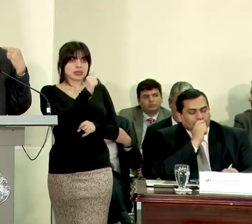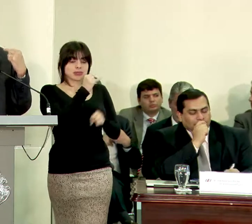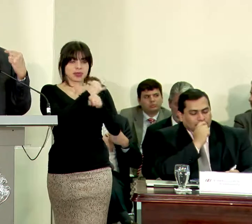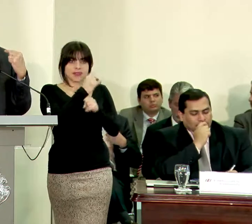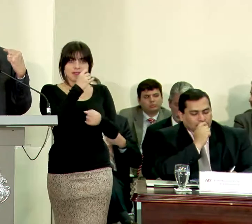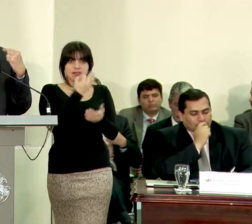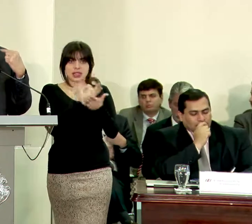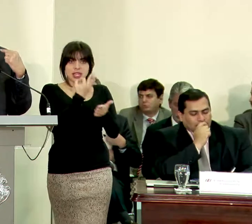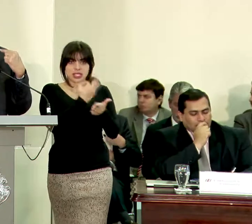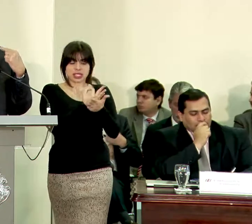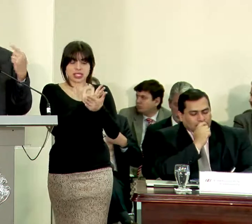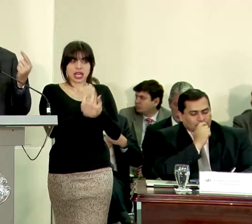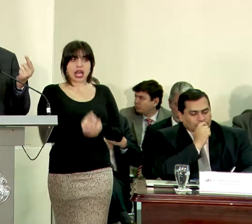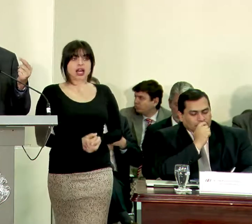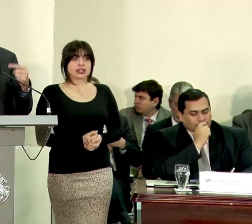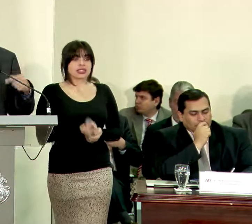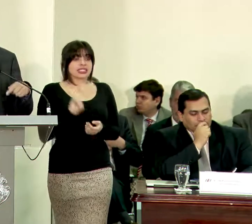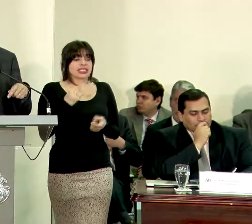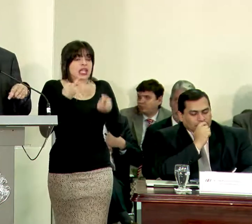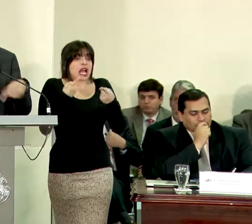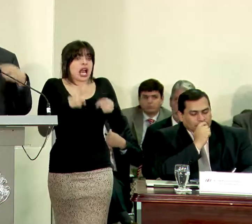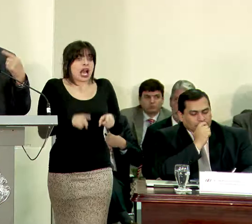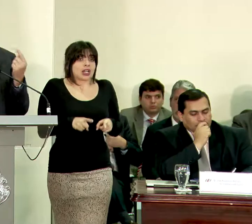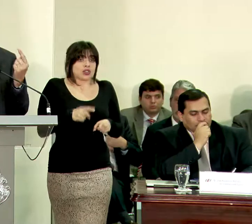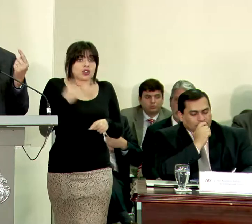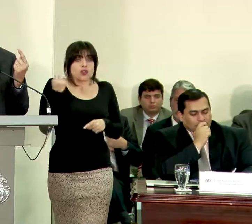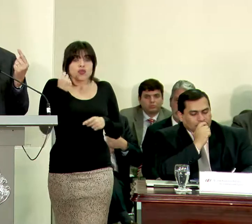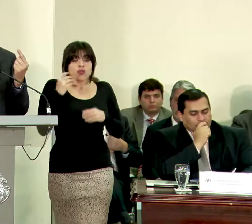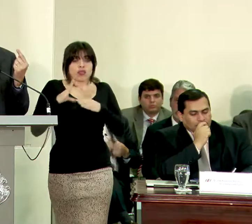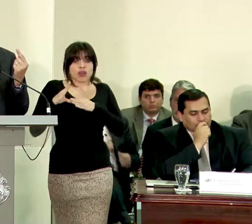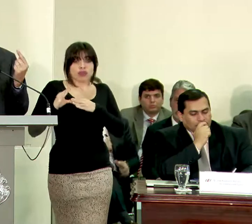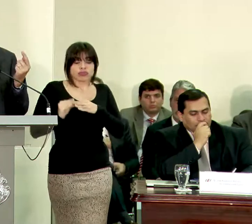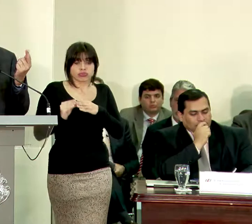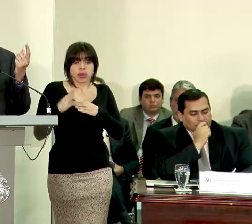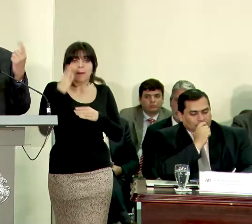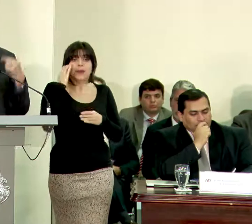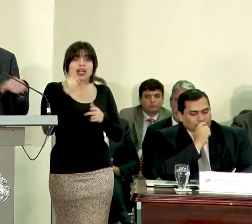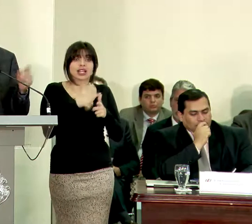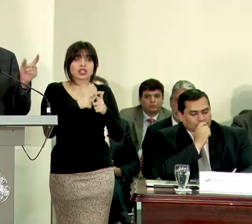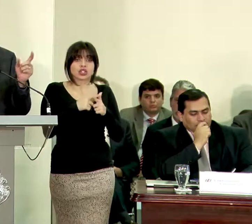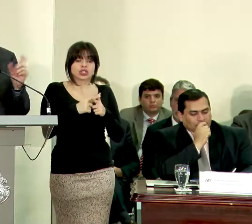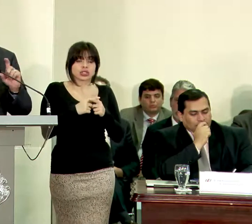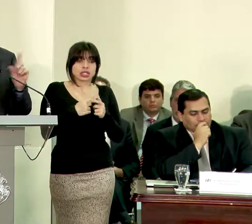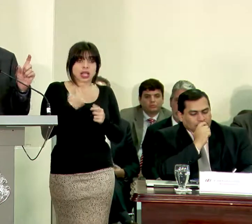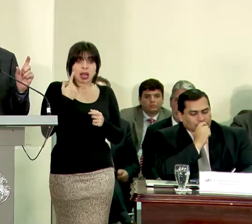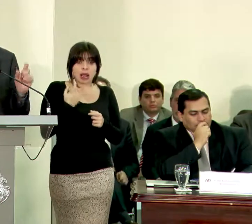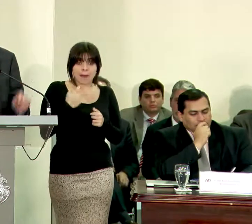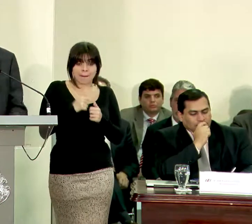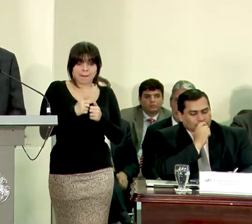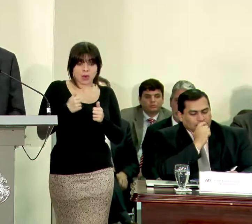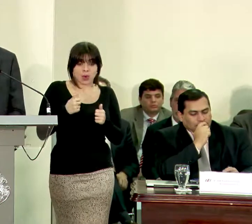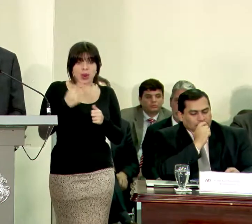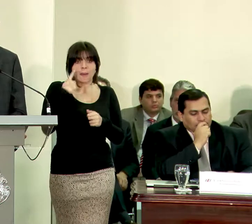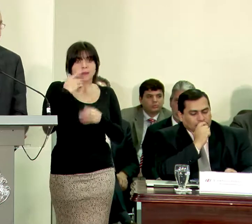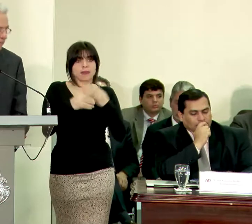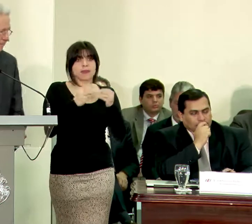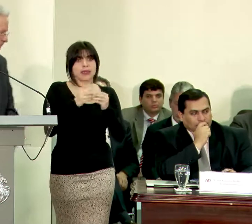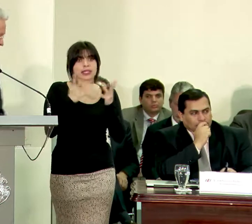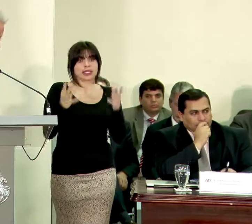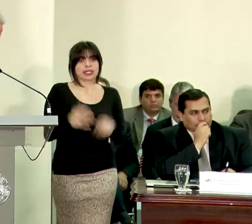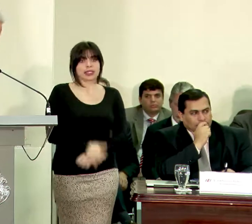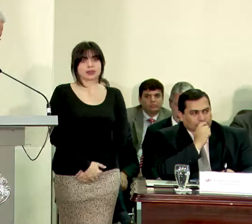entidades financieras en el caso de una fuerte depreciación, porque entonces la mora en todas esas operaciones va a ser muy grande.